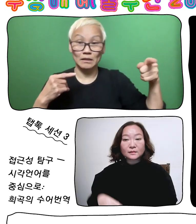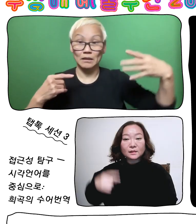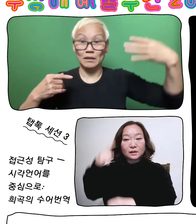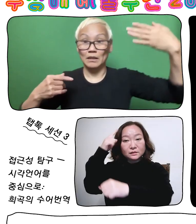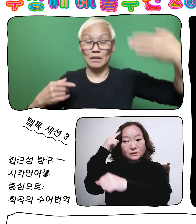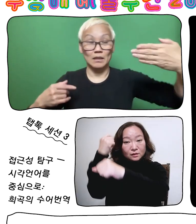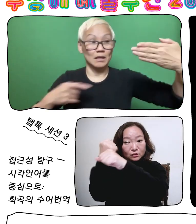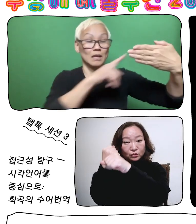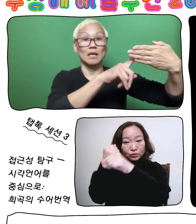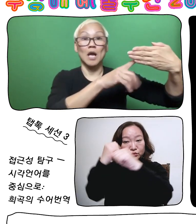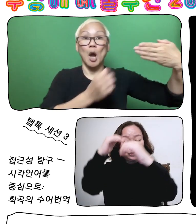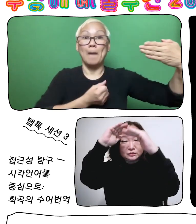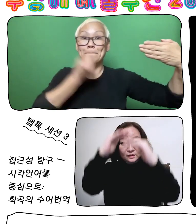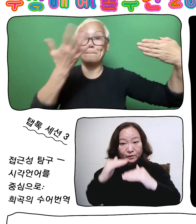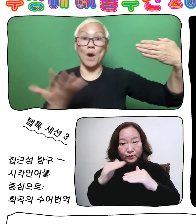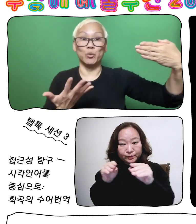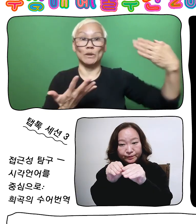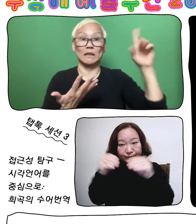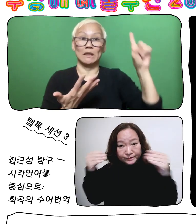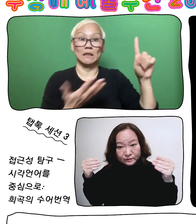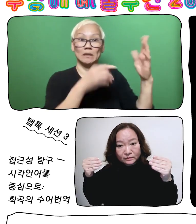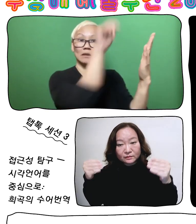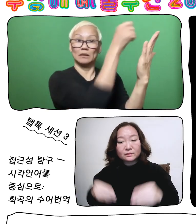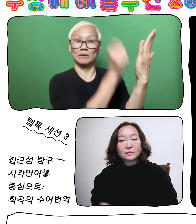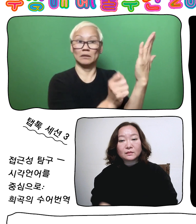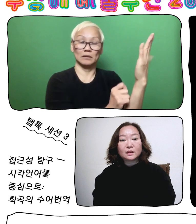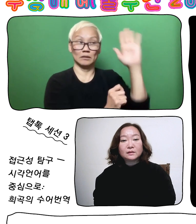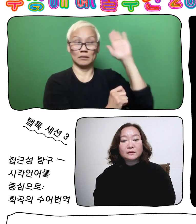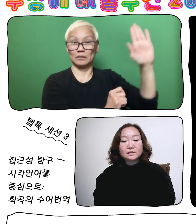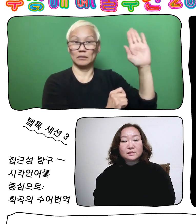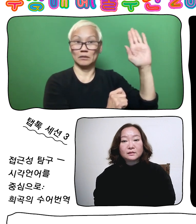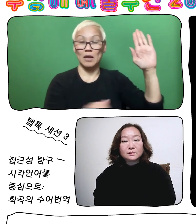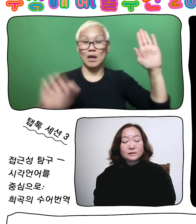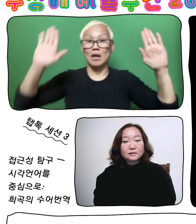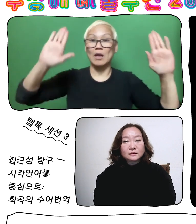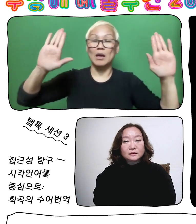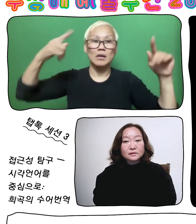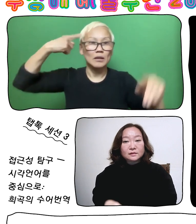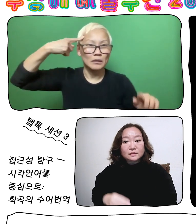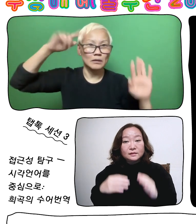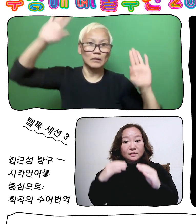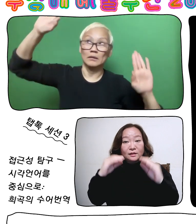연구 내용에 따르면 우리는 작품을 수어로 번역할 때